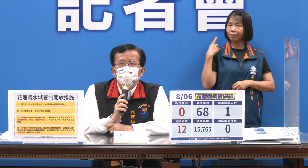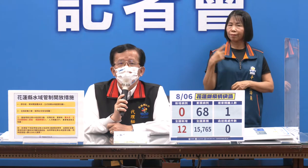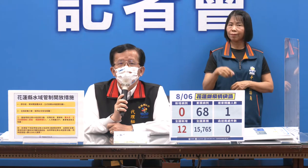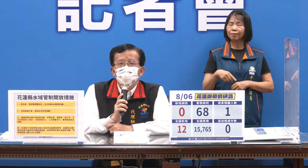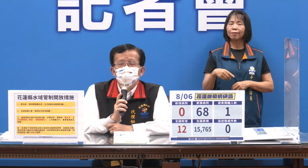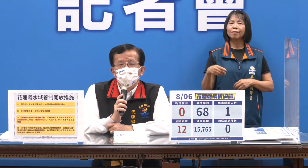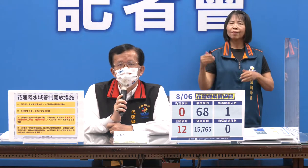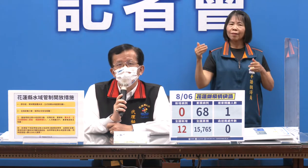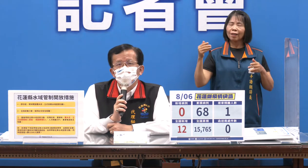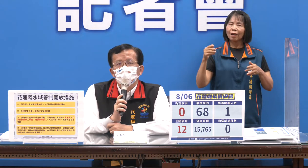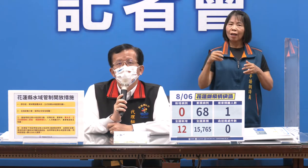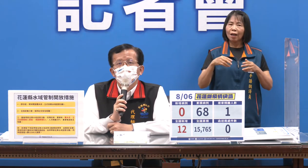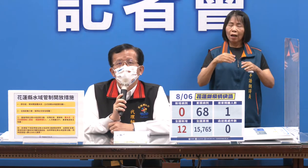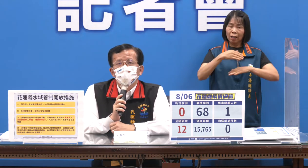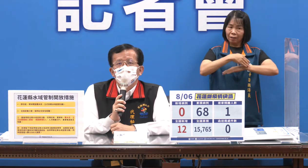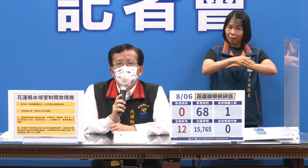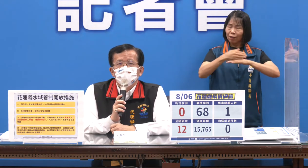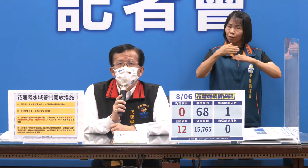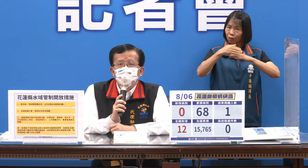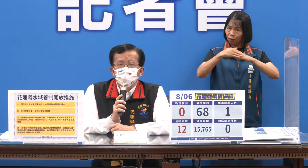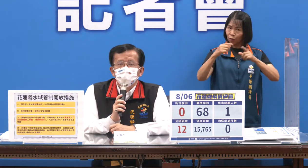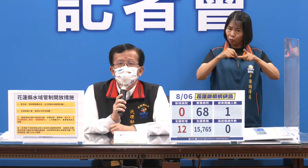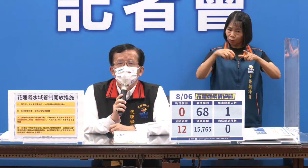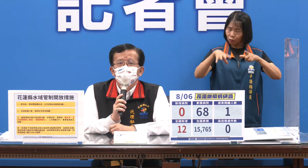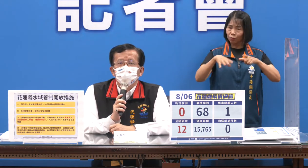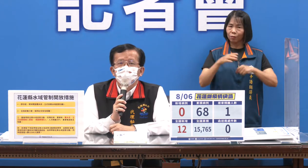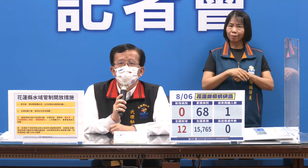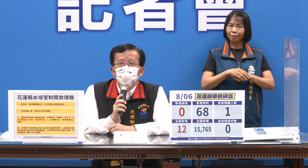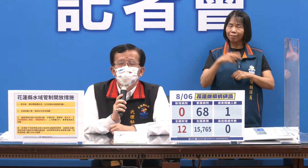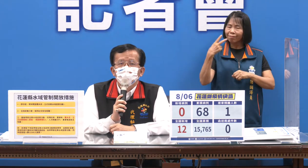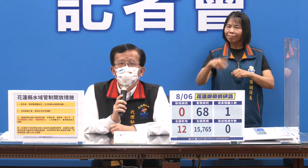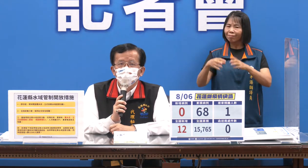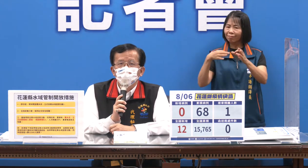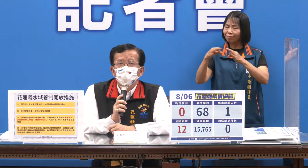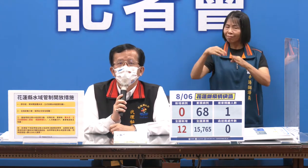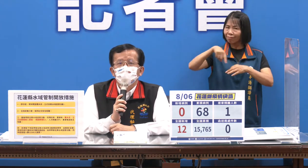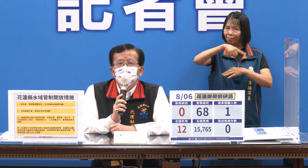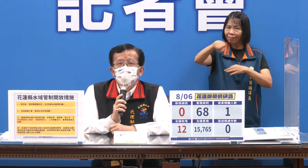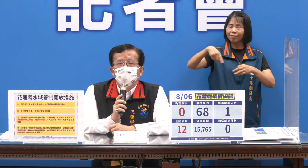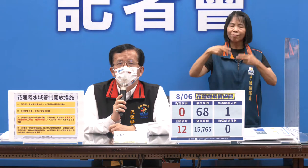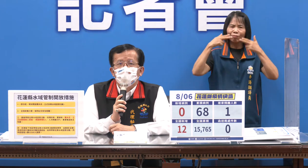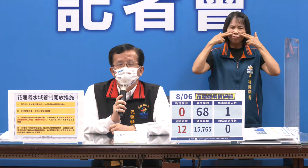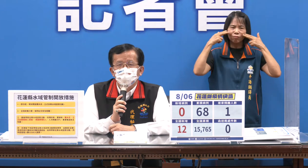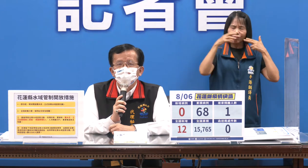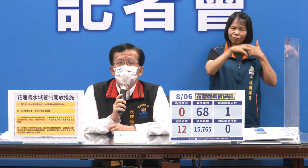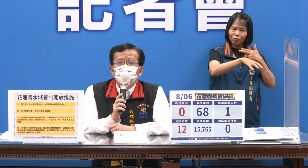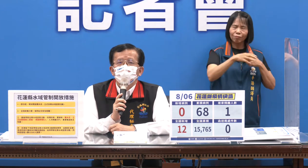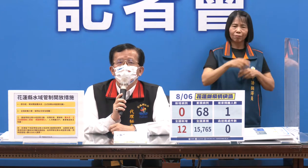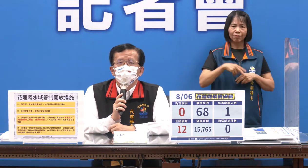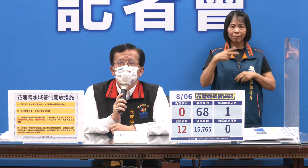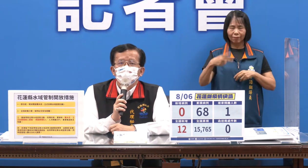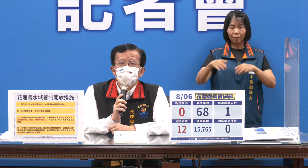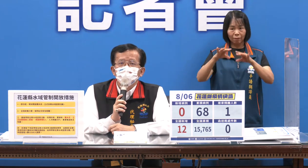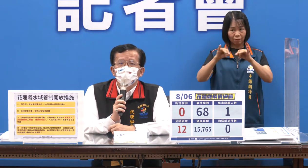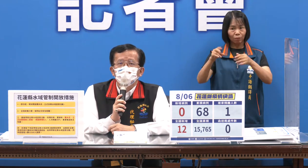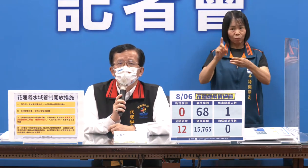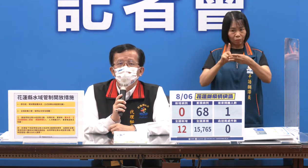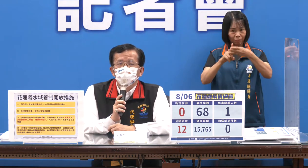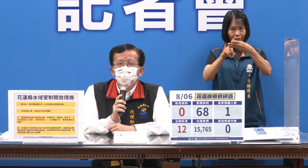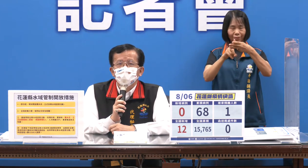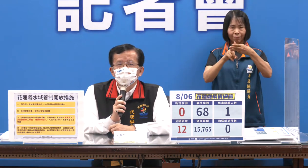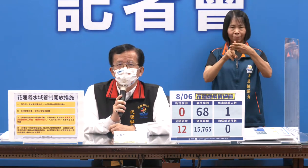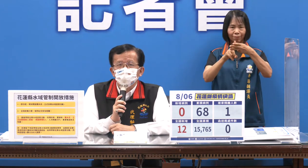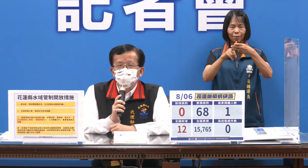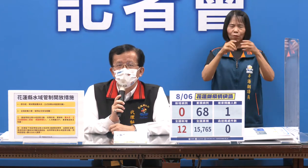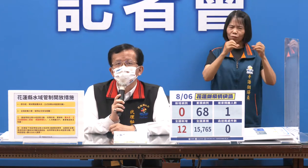终于乡公所业者部落还有地主经过